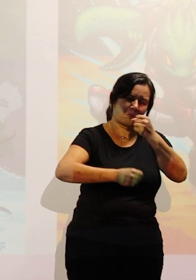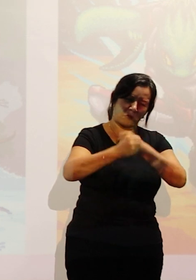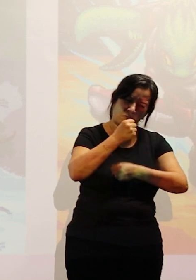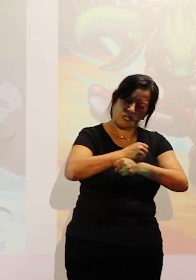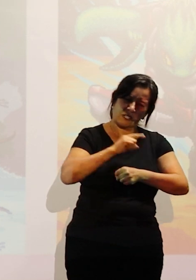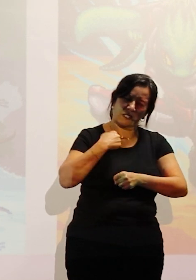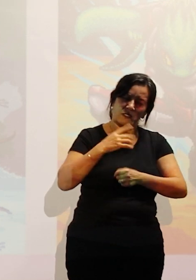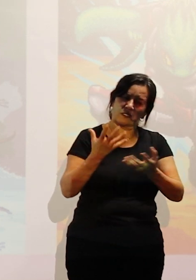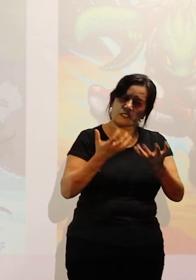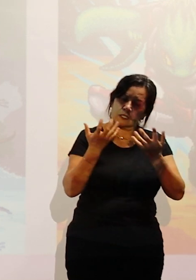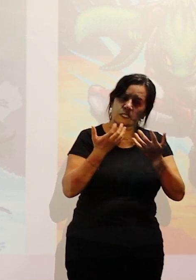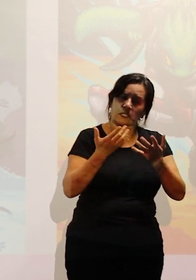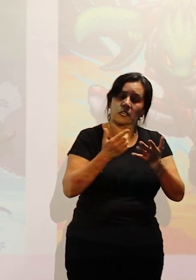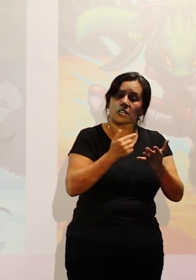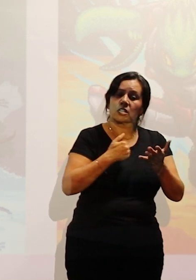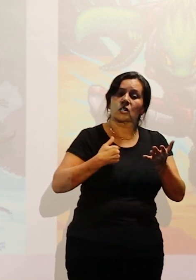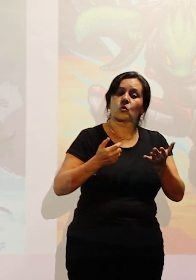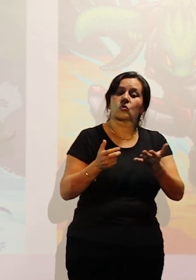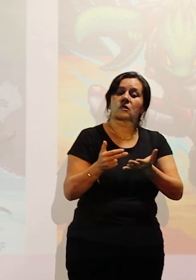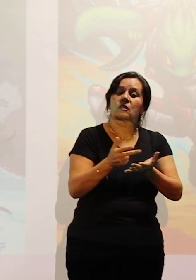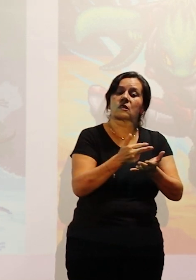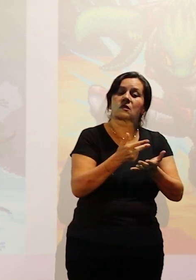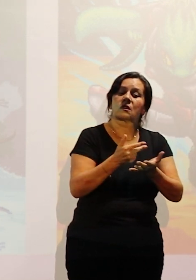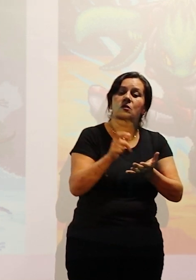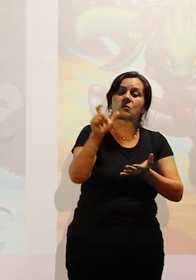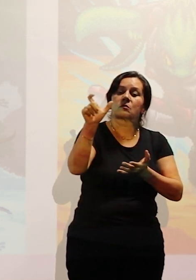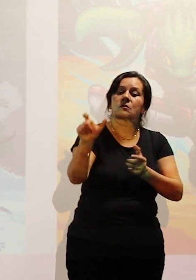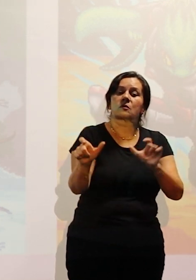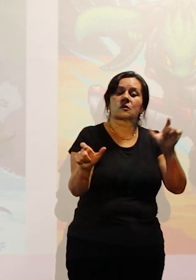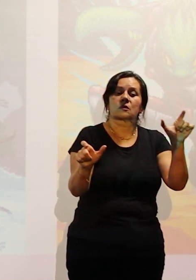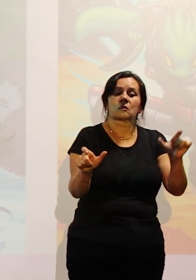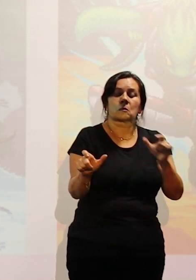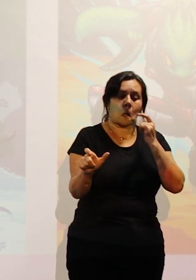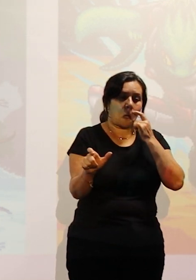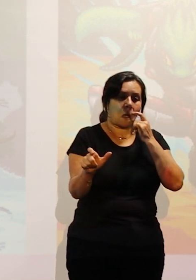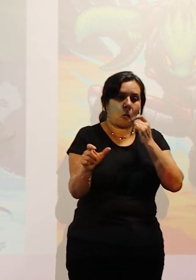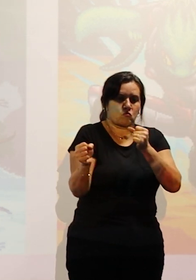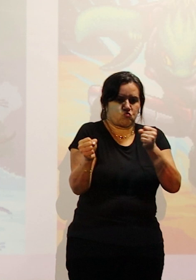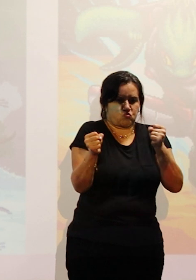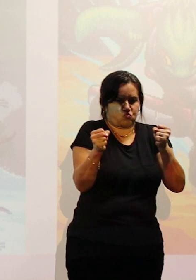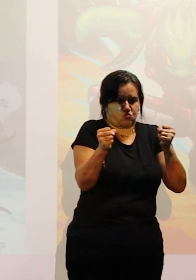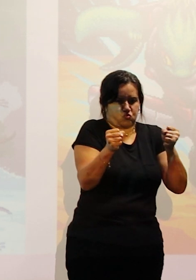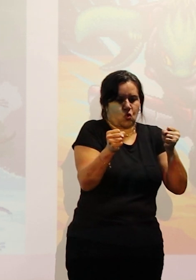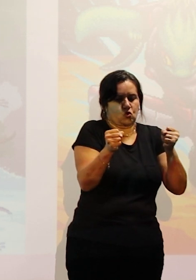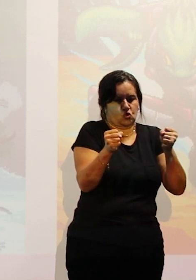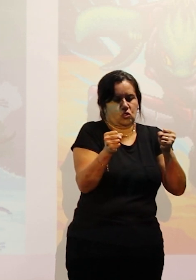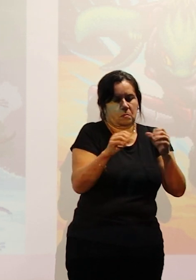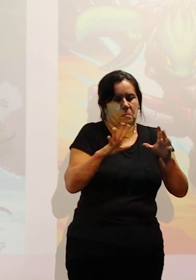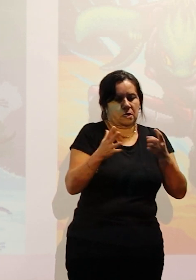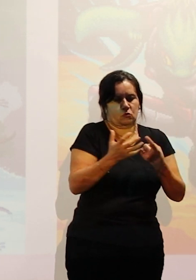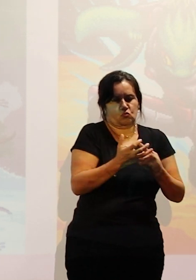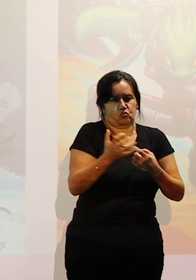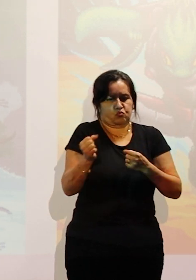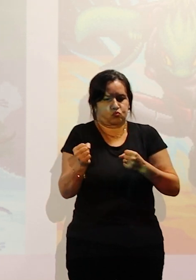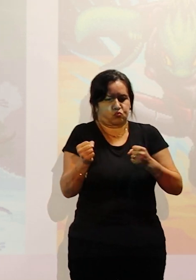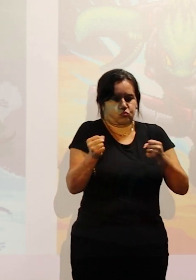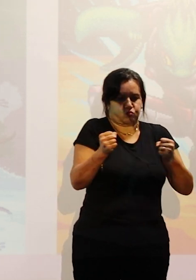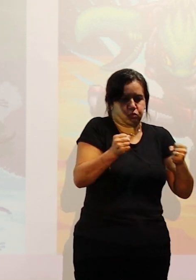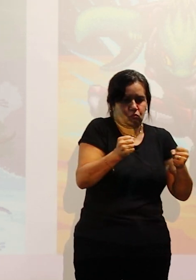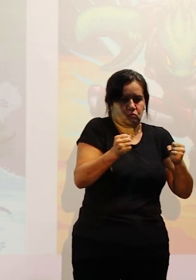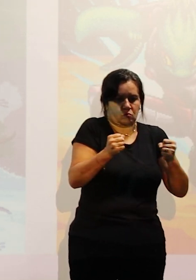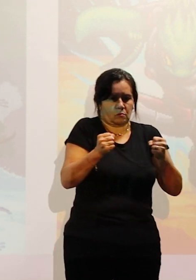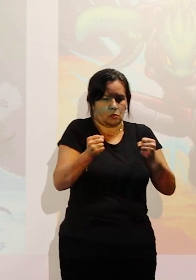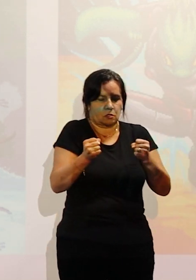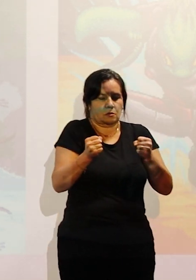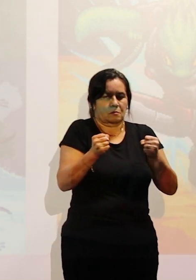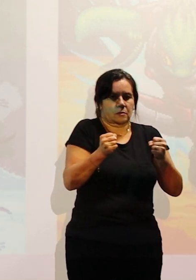eles queriam, a princípio, que eu desenhasse uma criatura meio ciborgue, assim, com parte mecânica, mas que eu criasse aquilo em